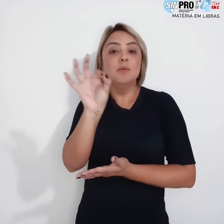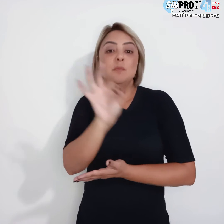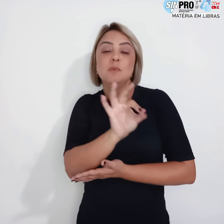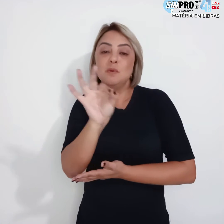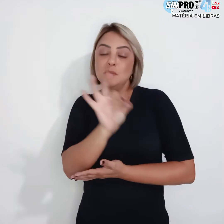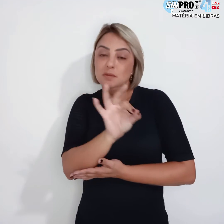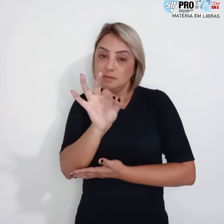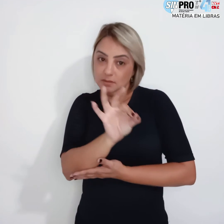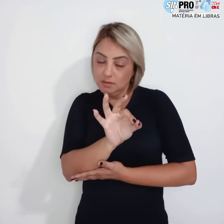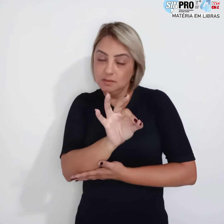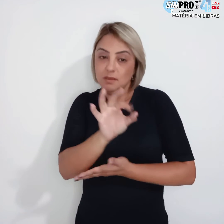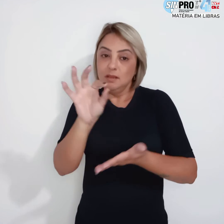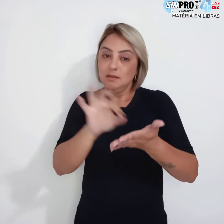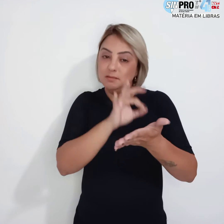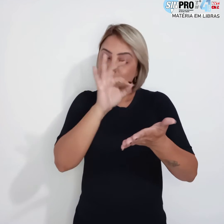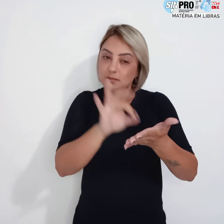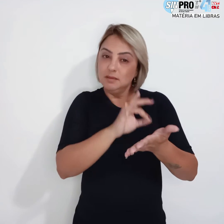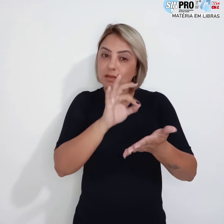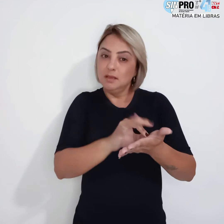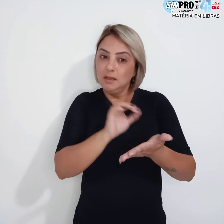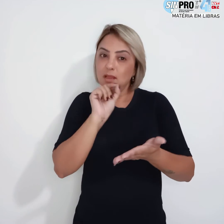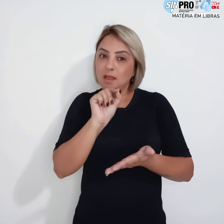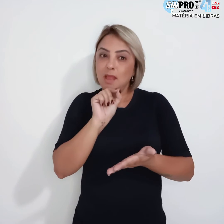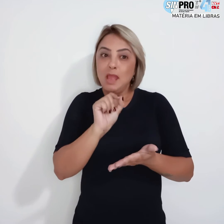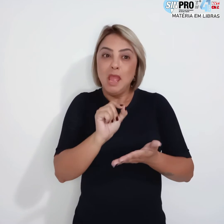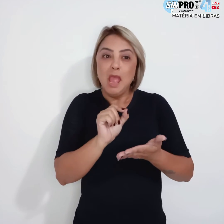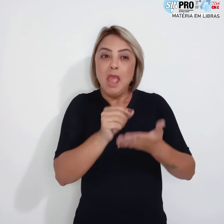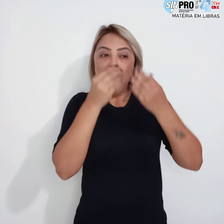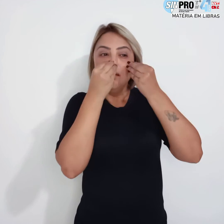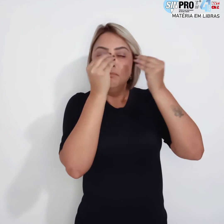51,5% dos inscritos, gera um desperdício de